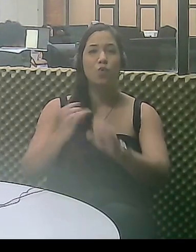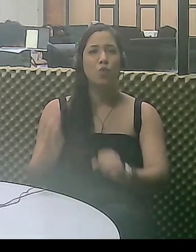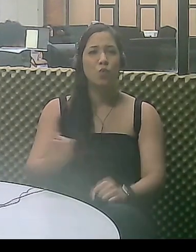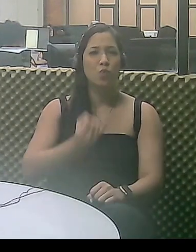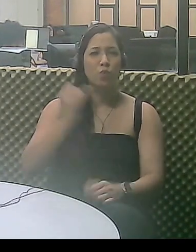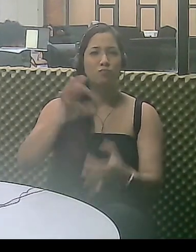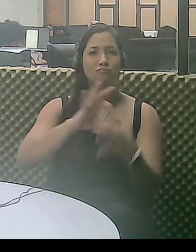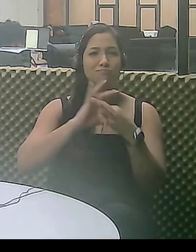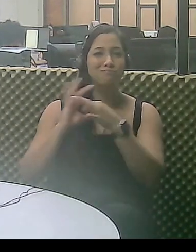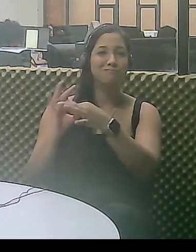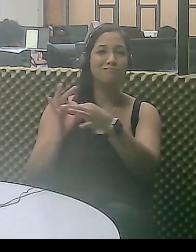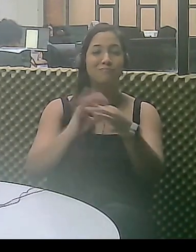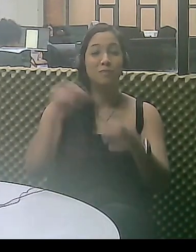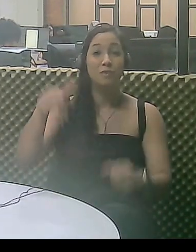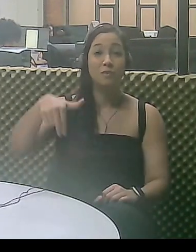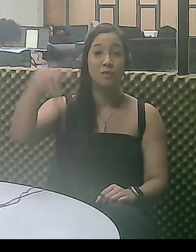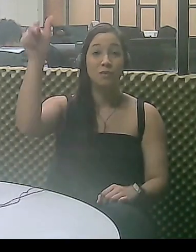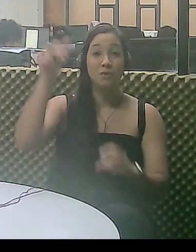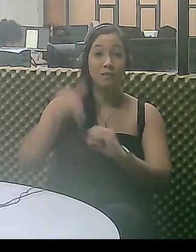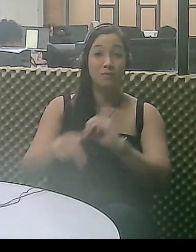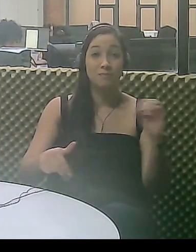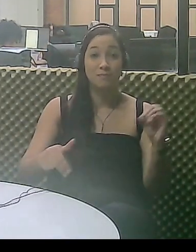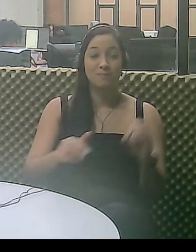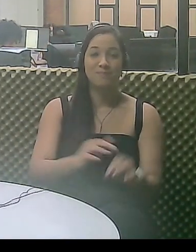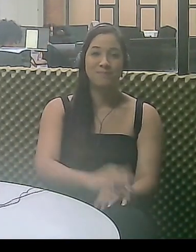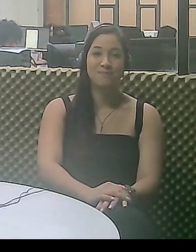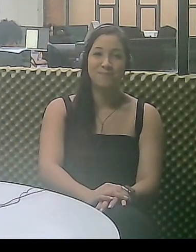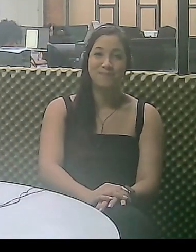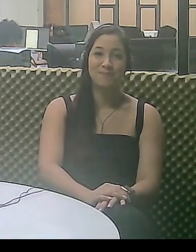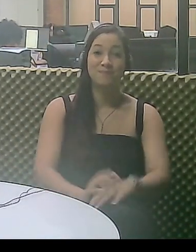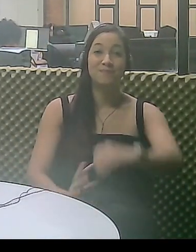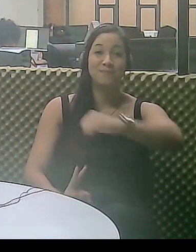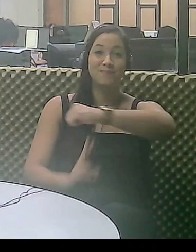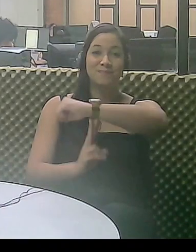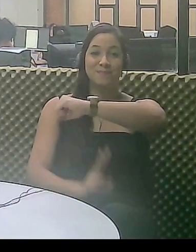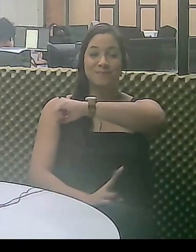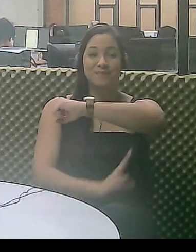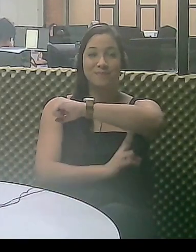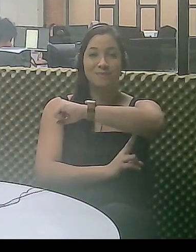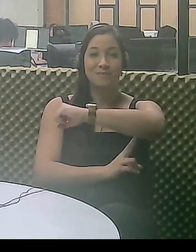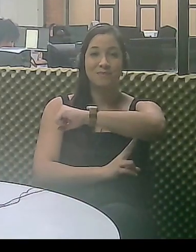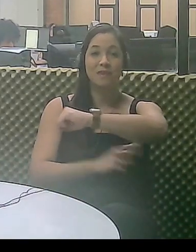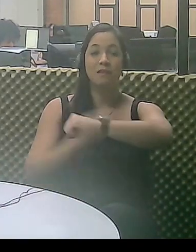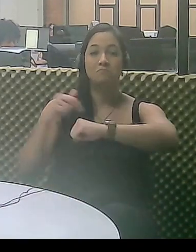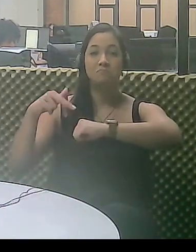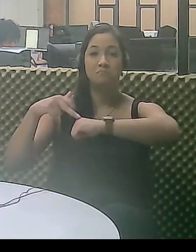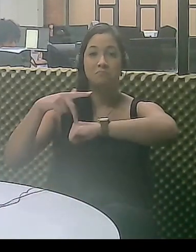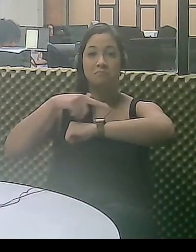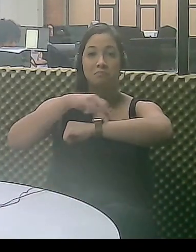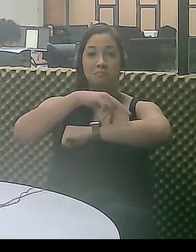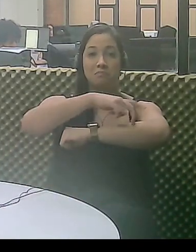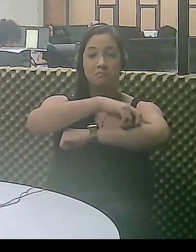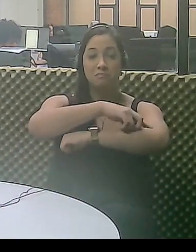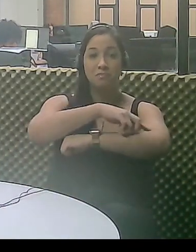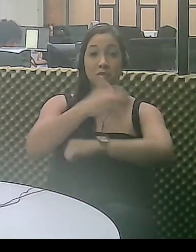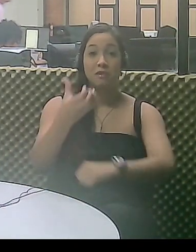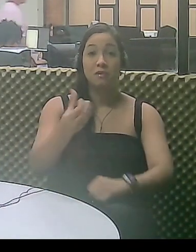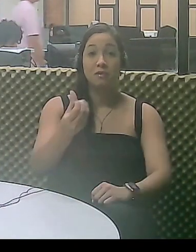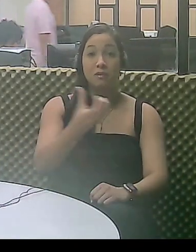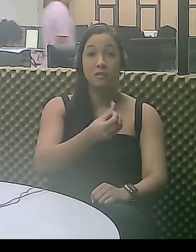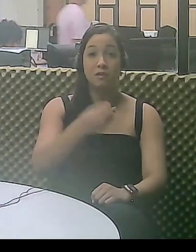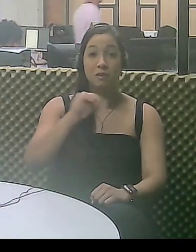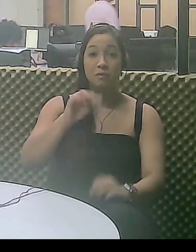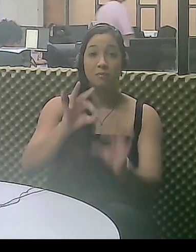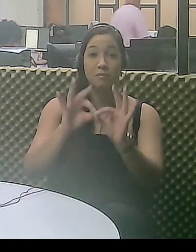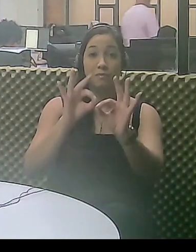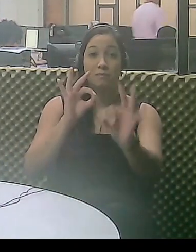elo entre as regiões Norte e Oeste. A ponte contará com a passagem de pedestres e terá 66 metros